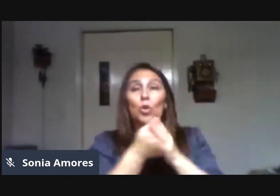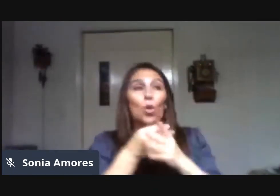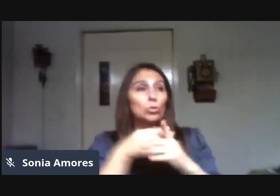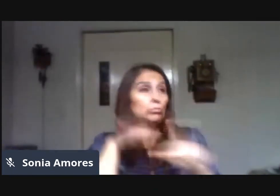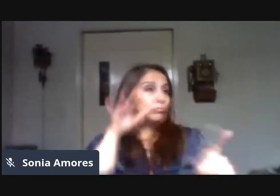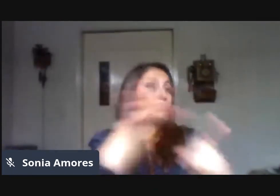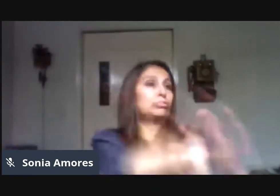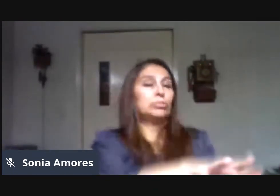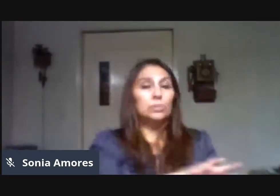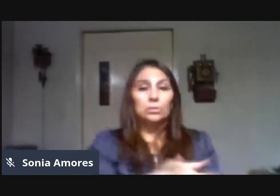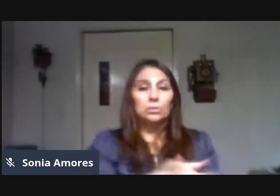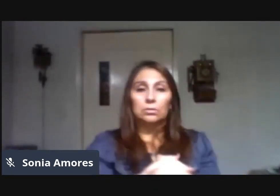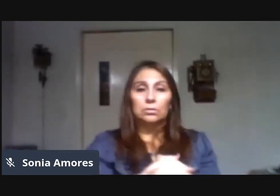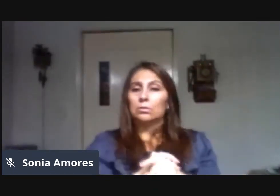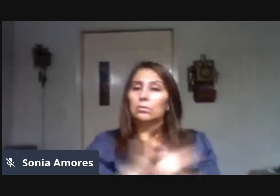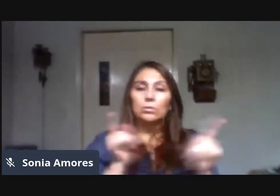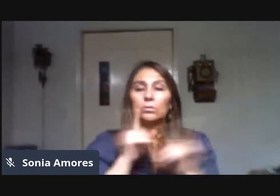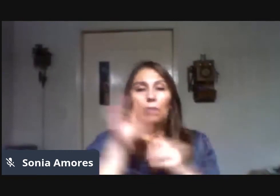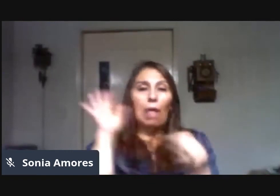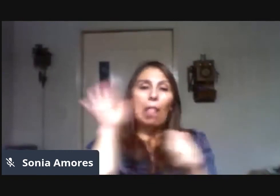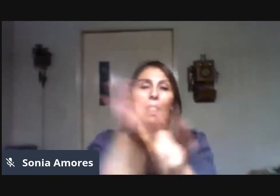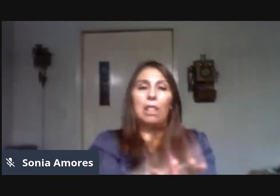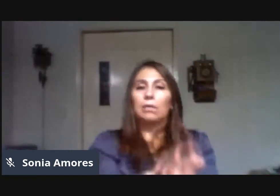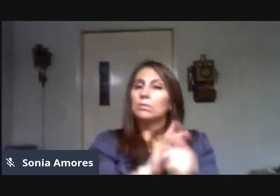digo que no corresponde a la realidad.